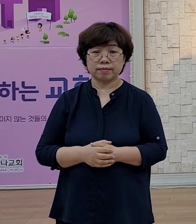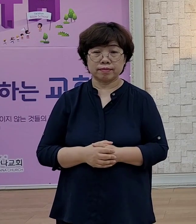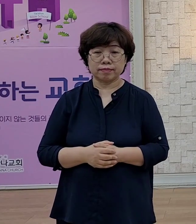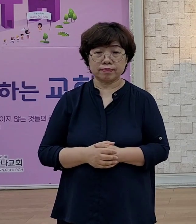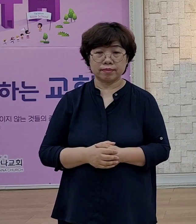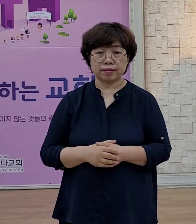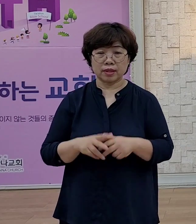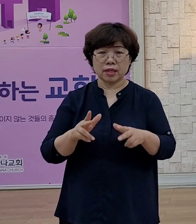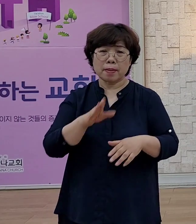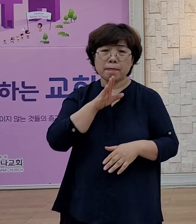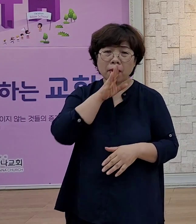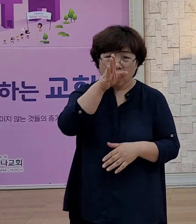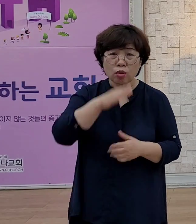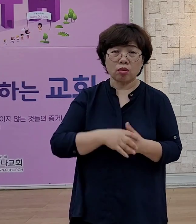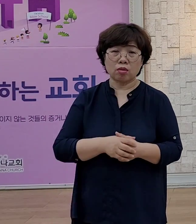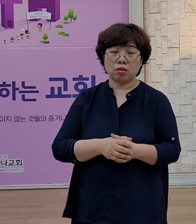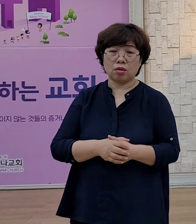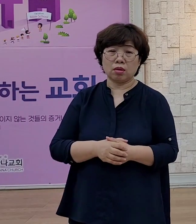지금 당장.